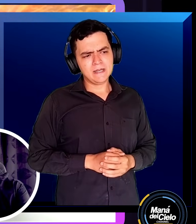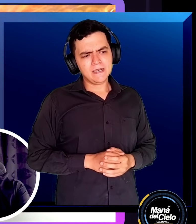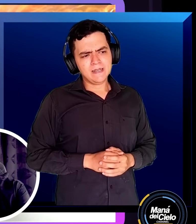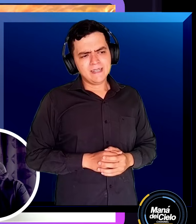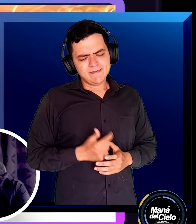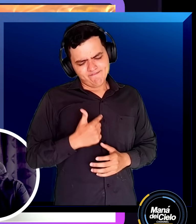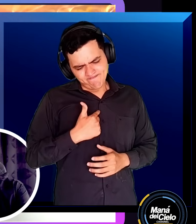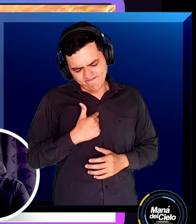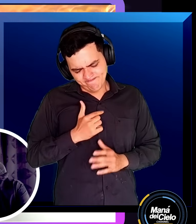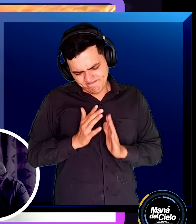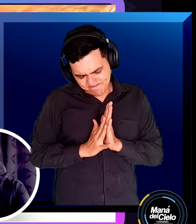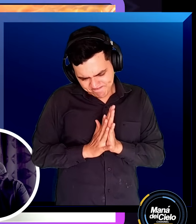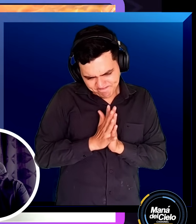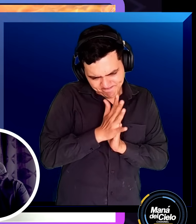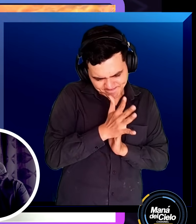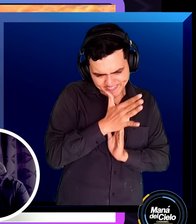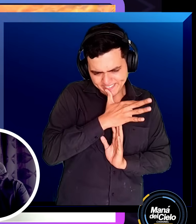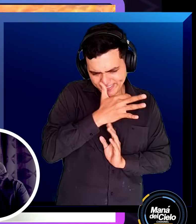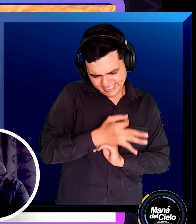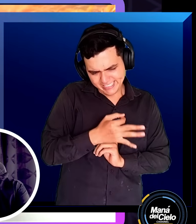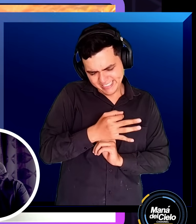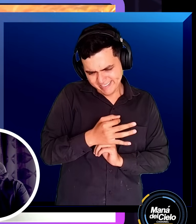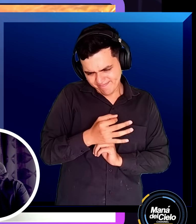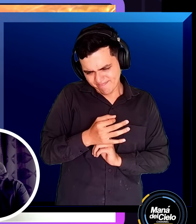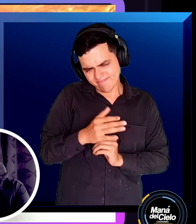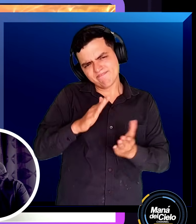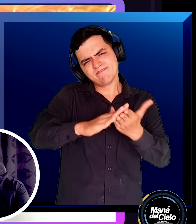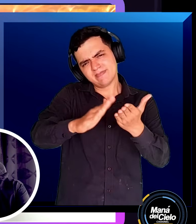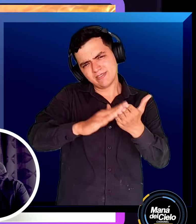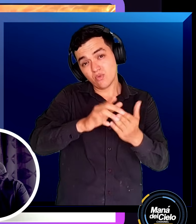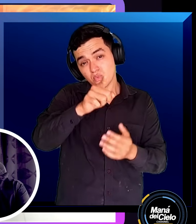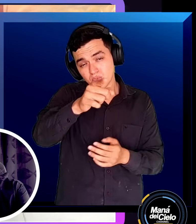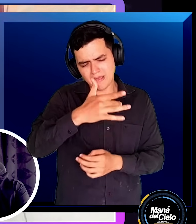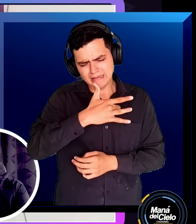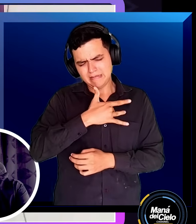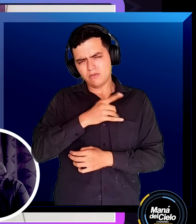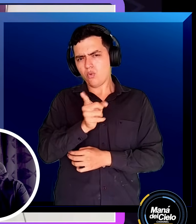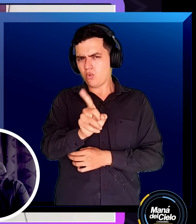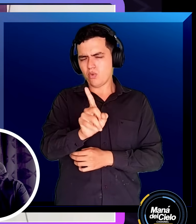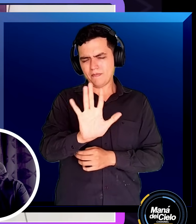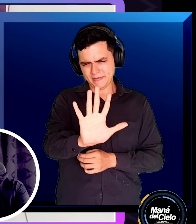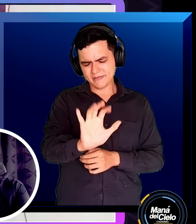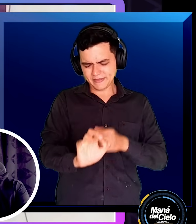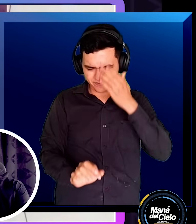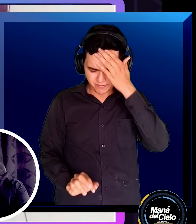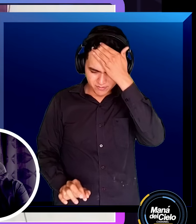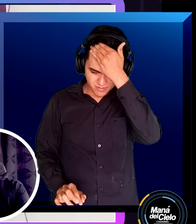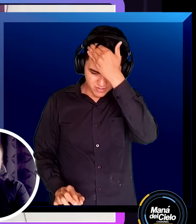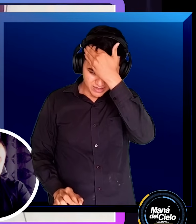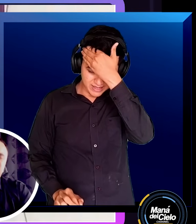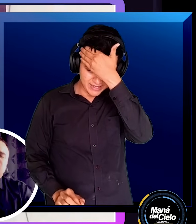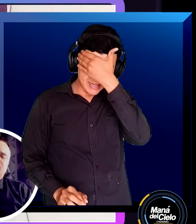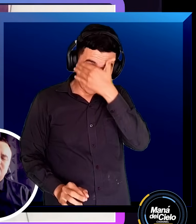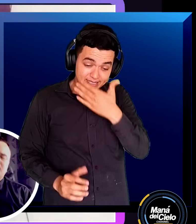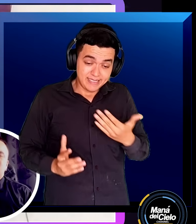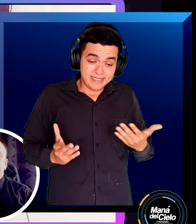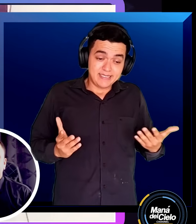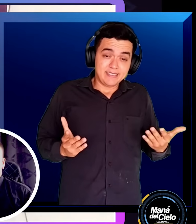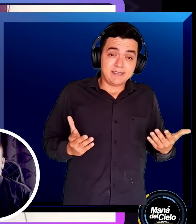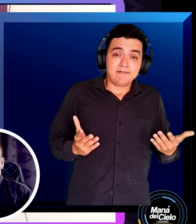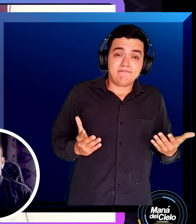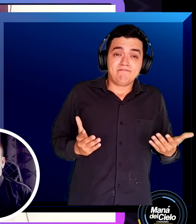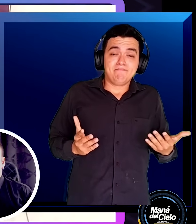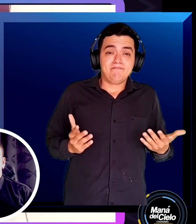como para tener la gente contenta, como como para que se diga, vea qué movimiento,